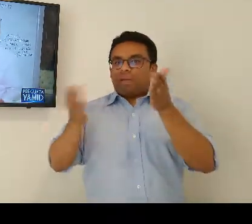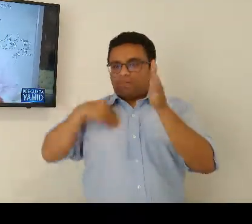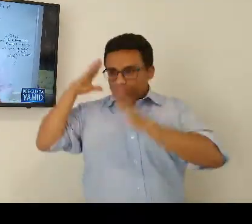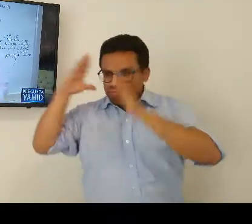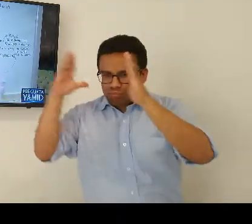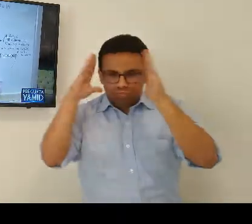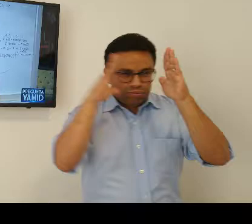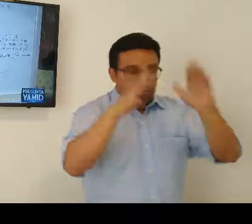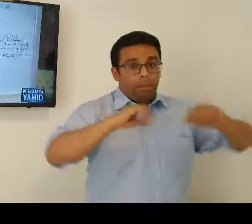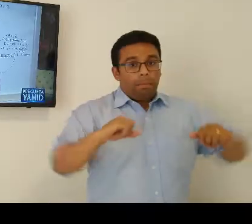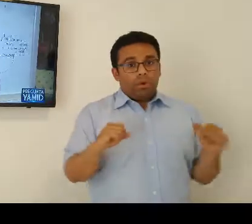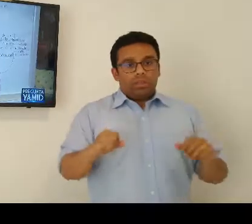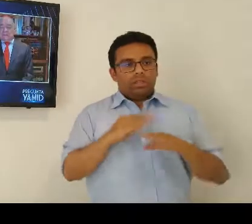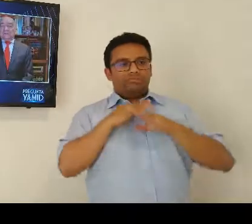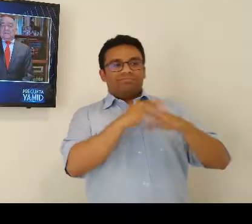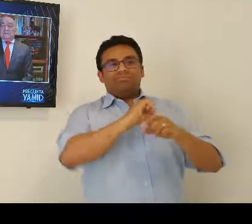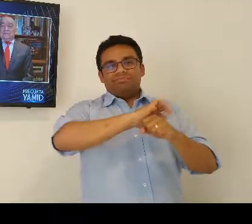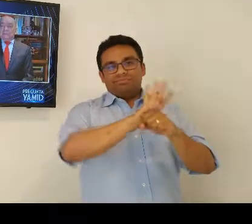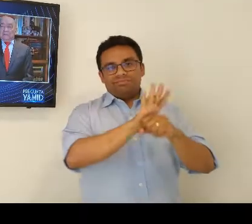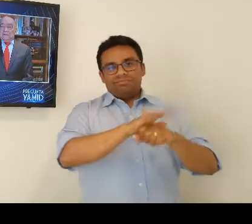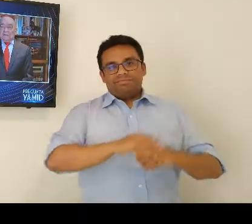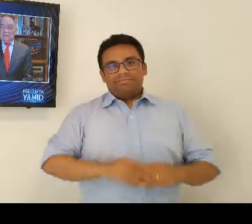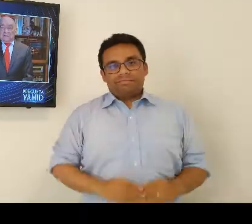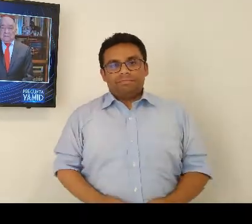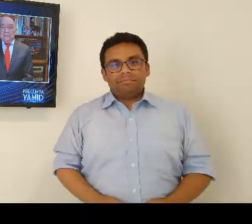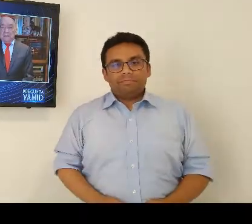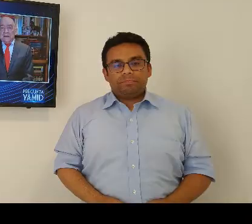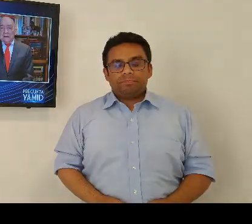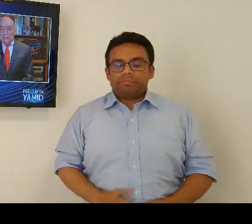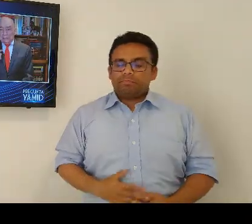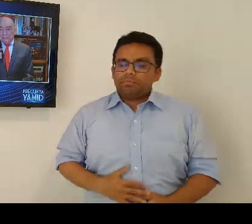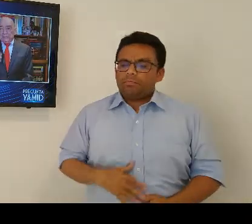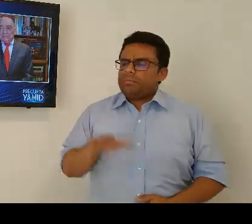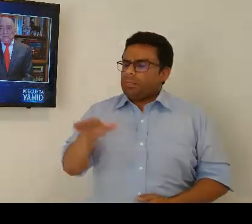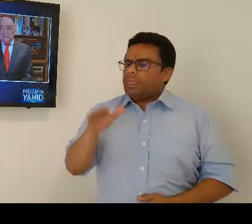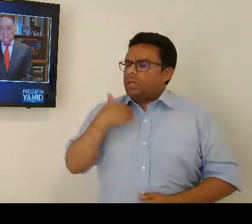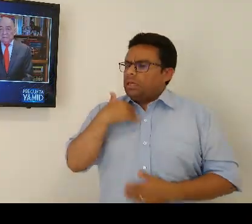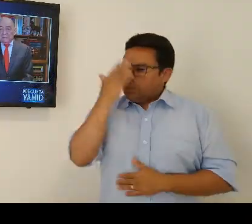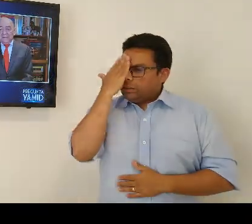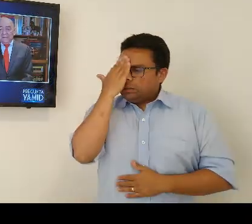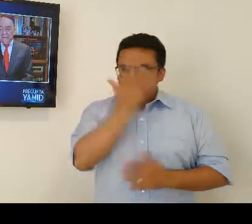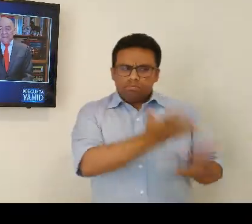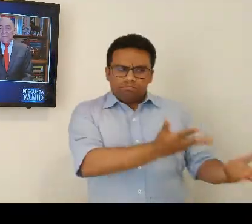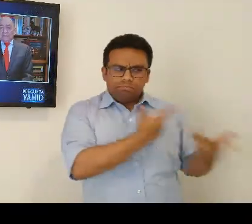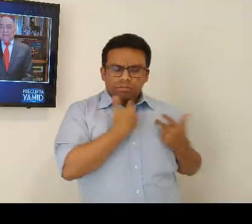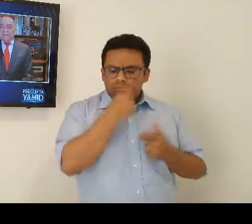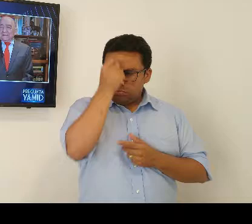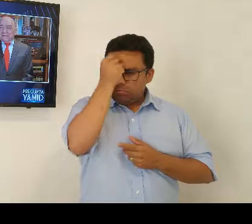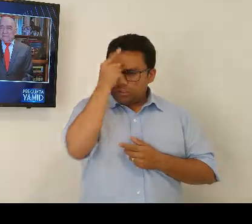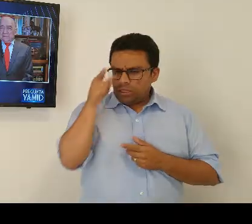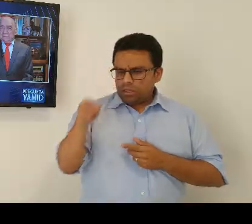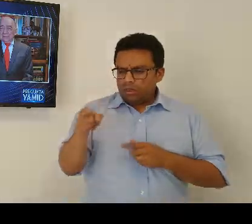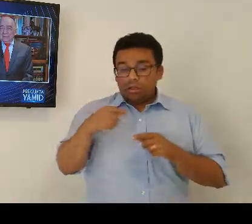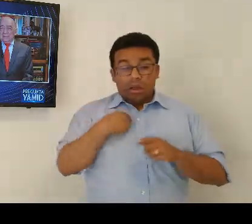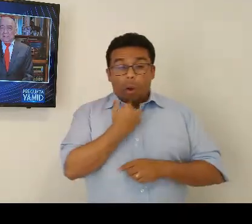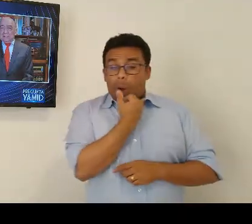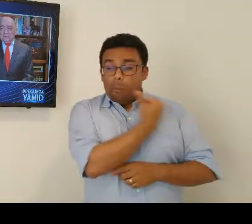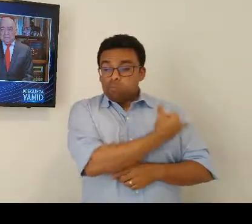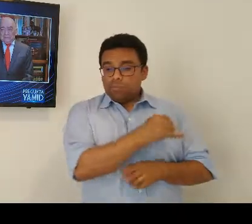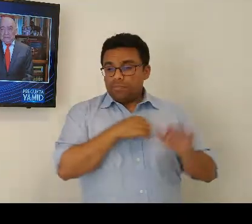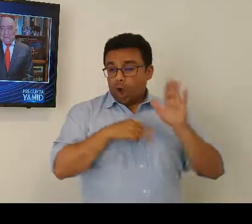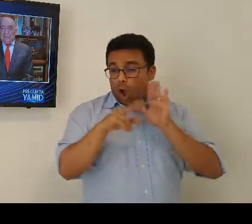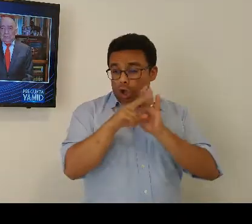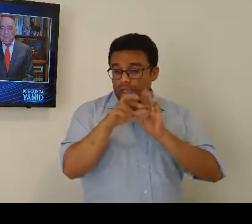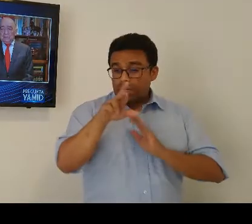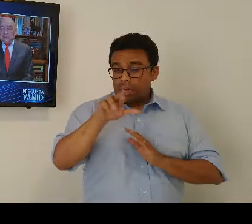la contingencia del coronavirus. Tengo entendido, señora alcaldesa, a propósito de eso, que el Hotel Radisson